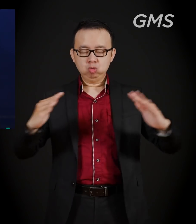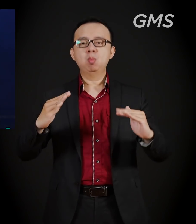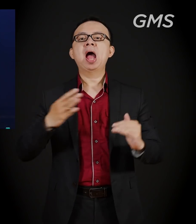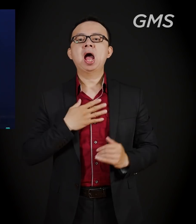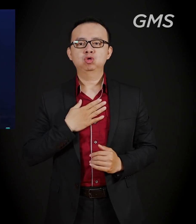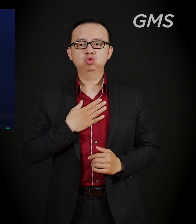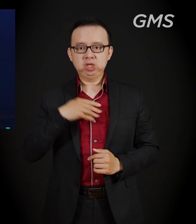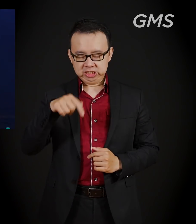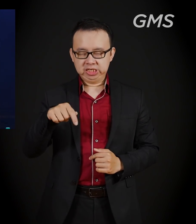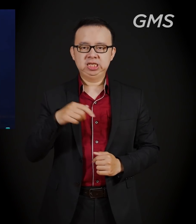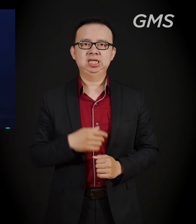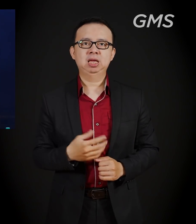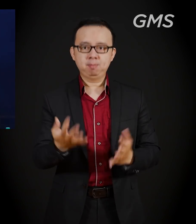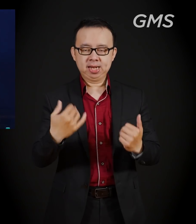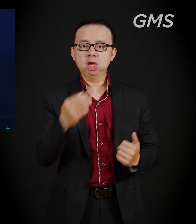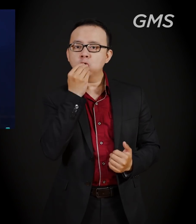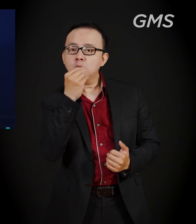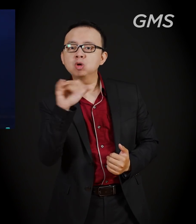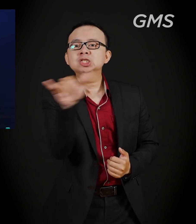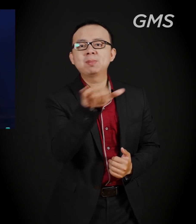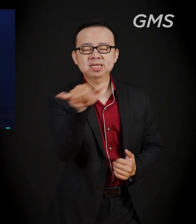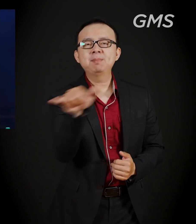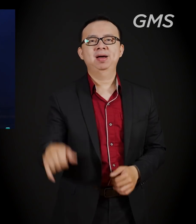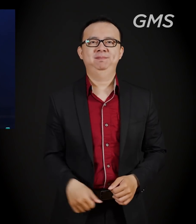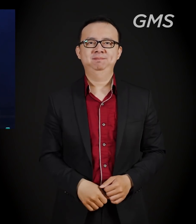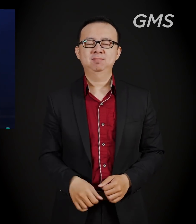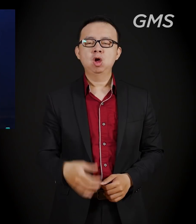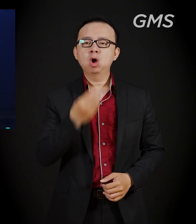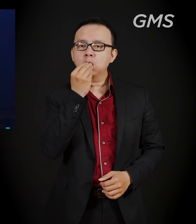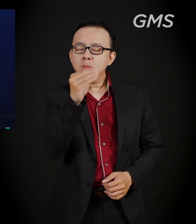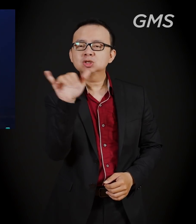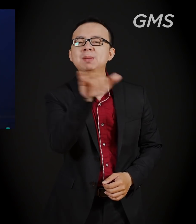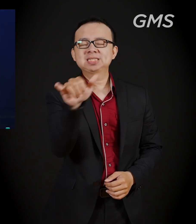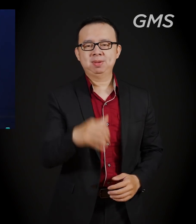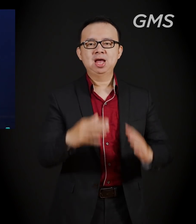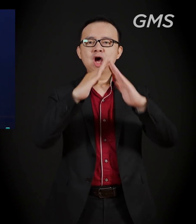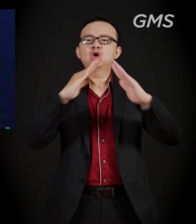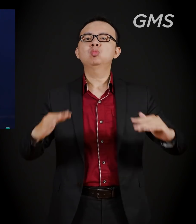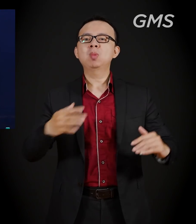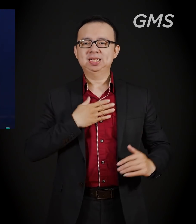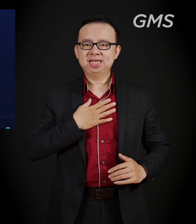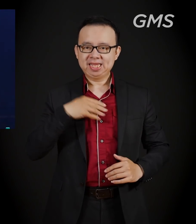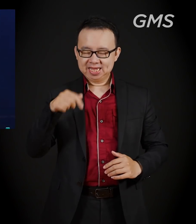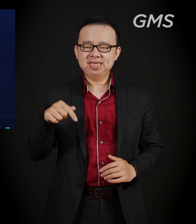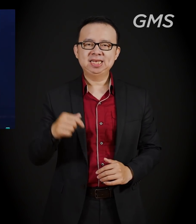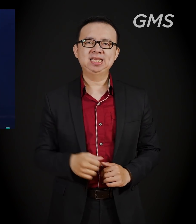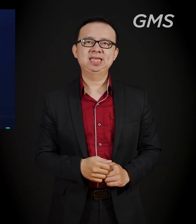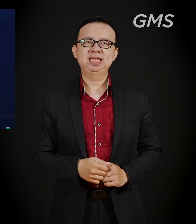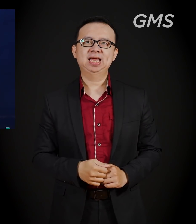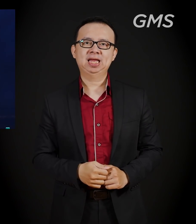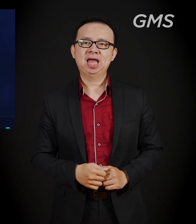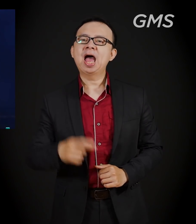ini. Nah, iya, tapi bisa lebih mantap. sama-sama bilang sama saya. Rumah saya ini.